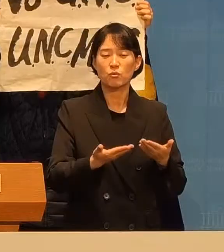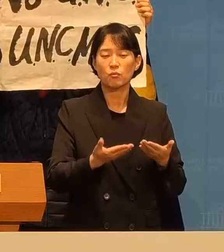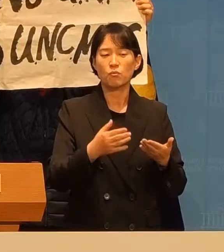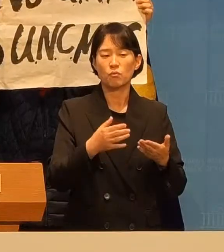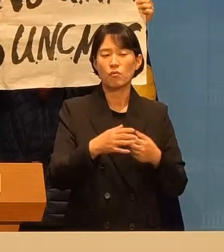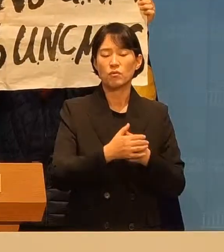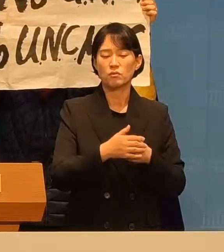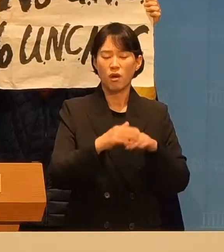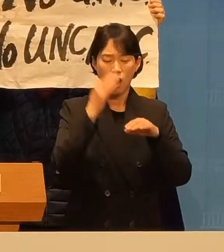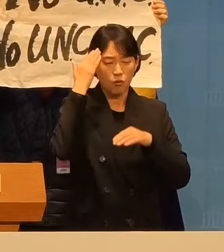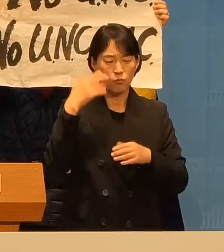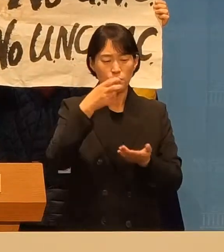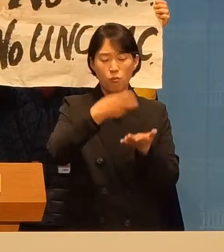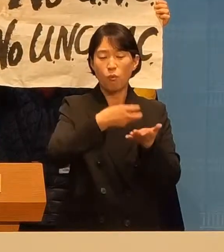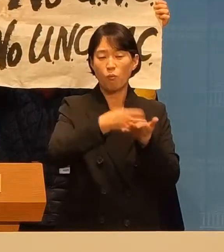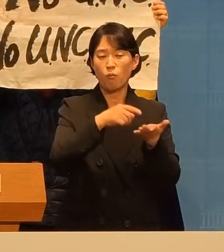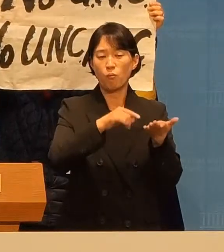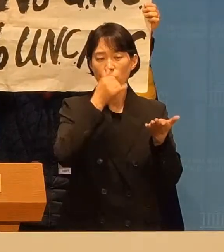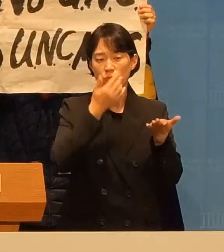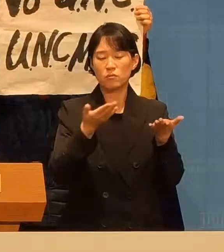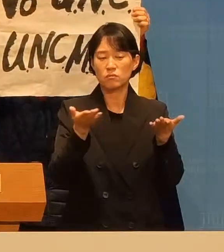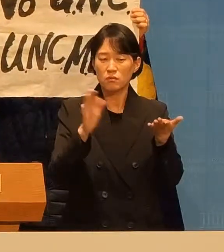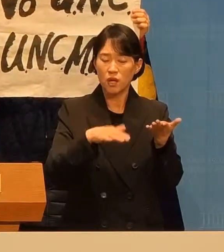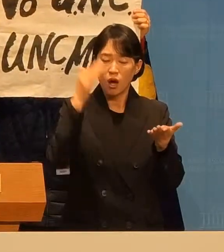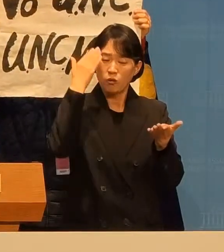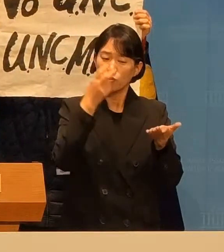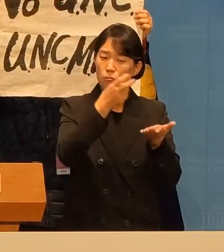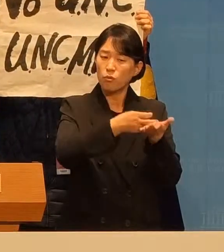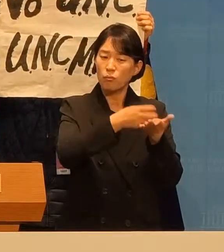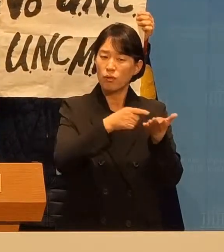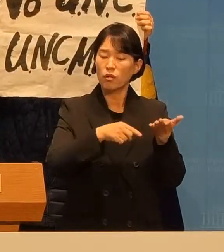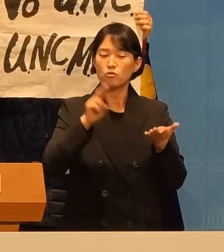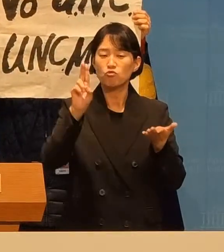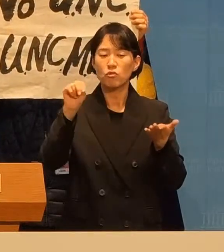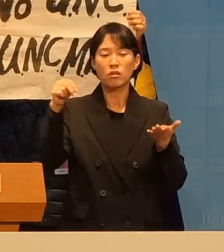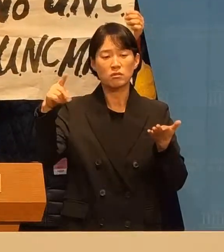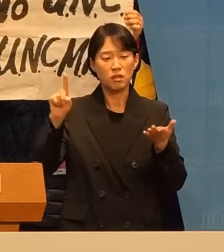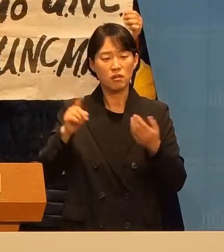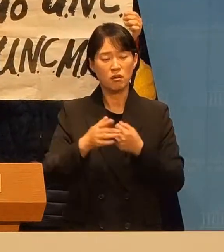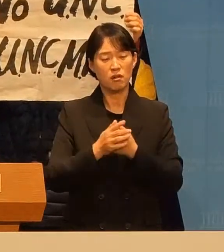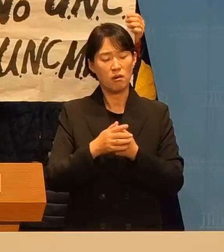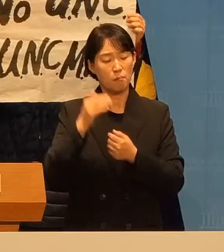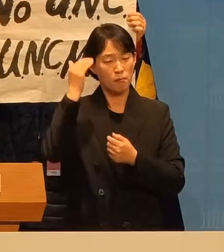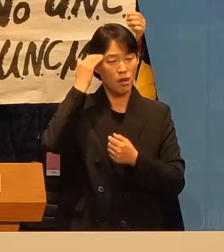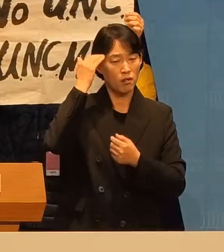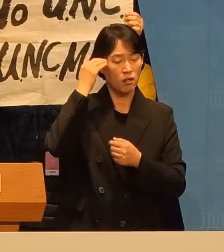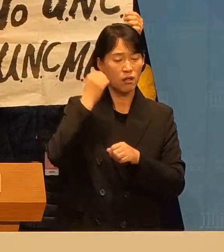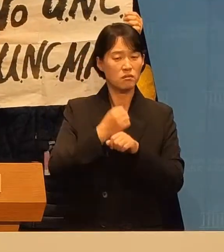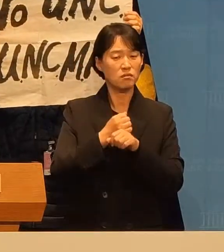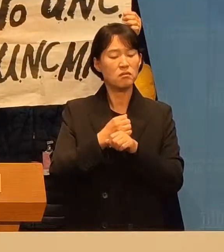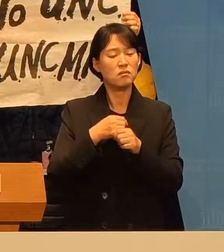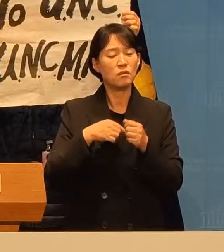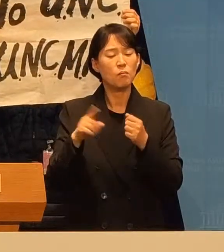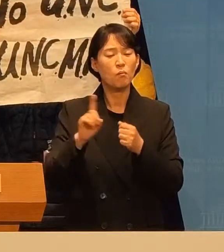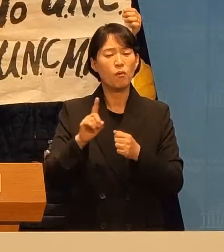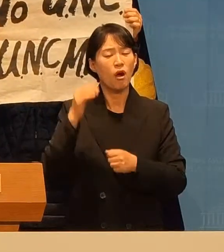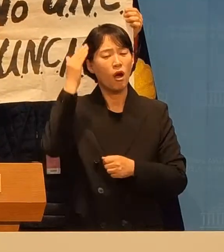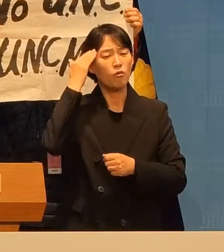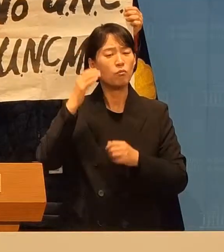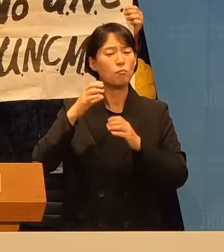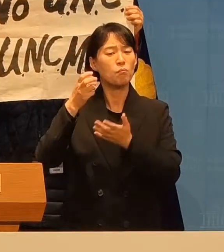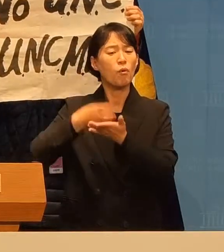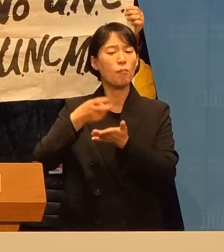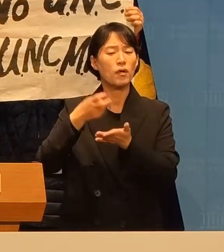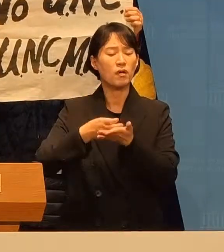법령입니다. 따라서 이 한국 법령에 대해서 유엔사가 방해하는 행위는 한국 헌법 질서에 대해 법률 질서에